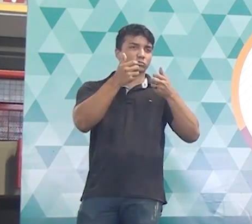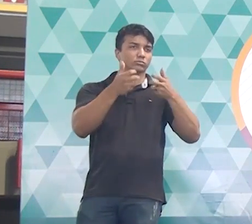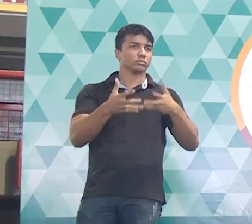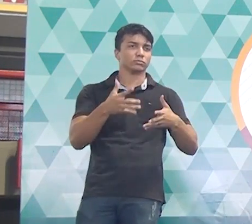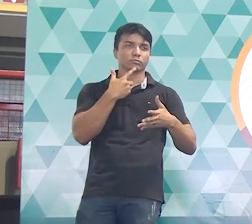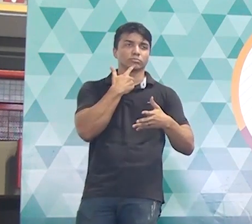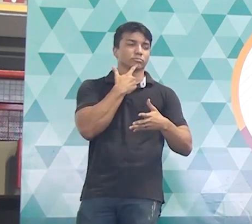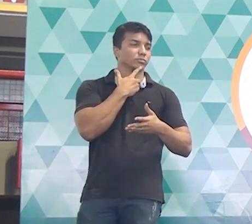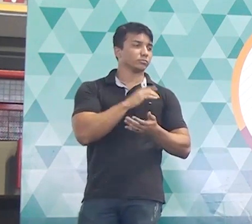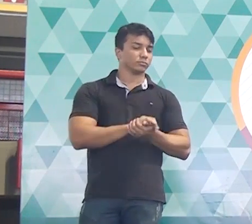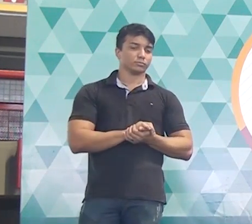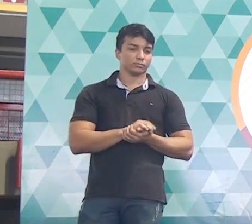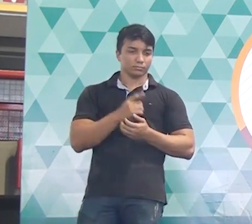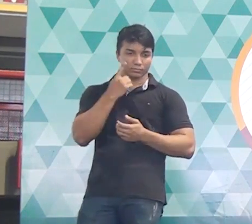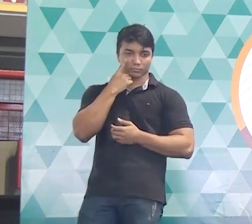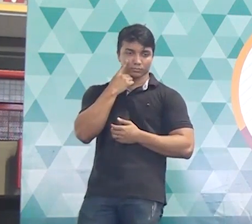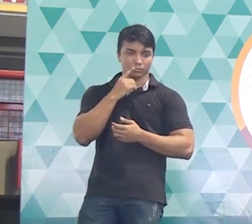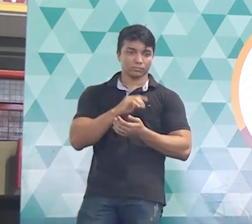finalzinho dessa aula aqui, ó.